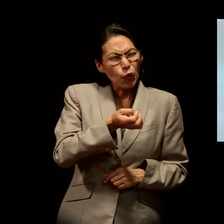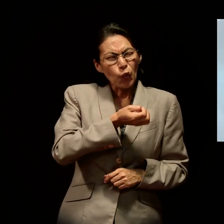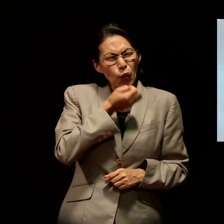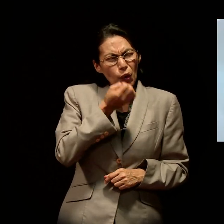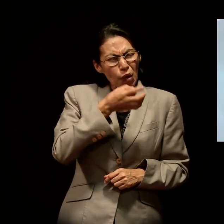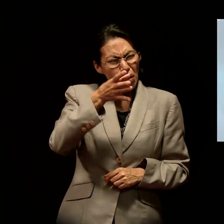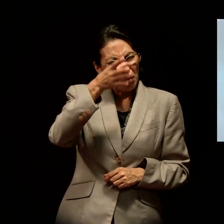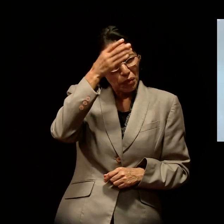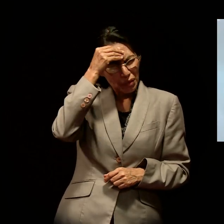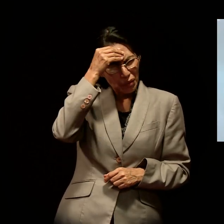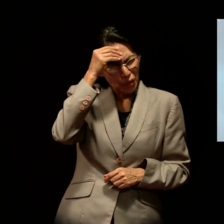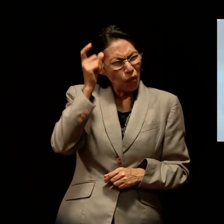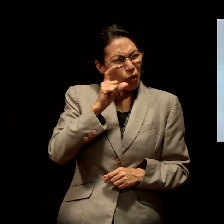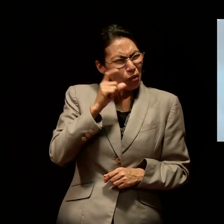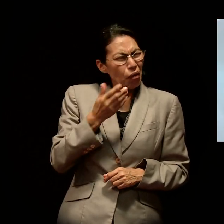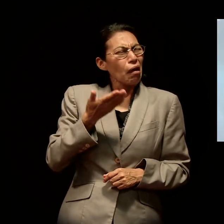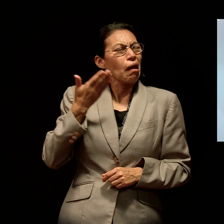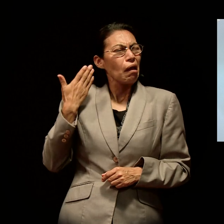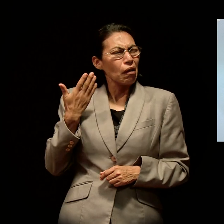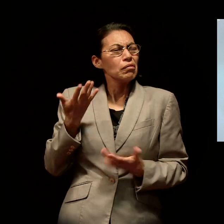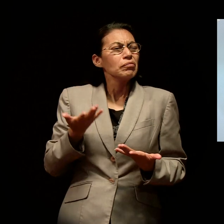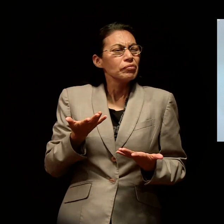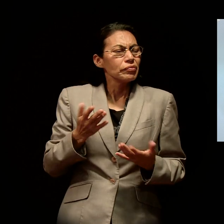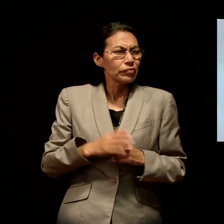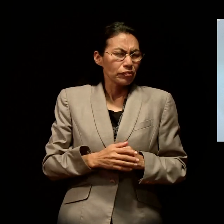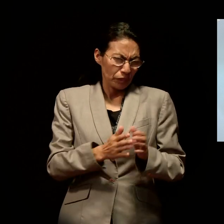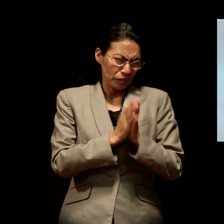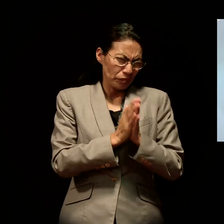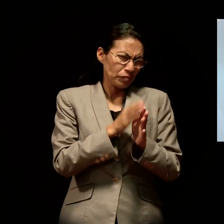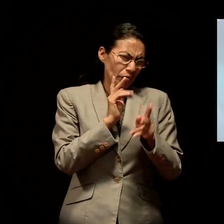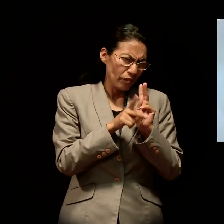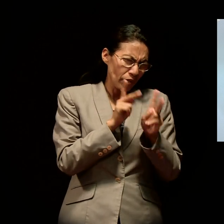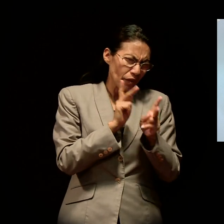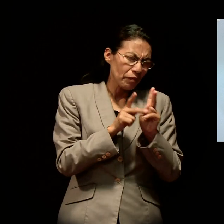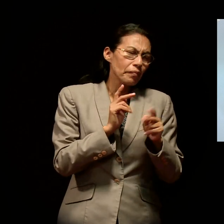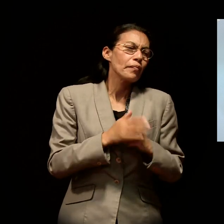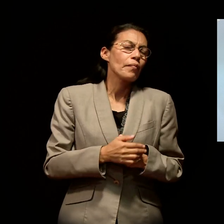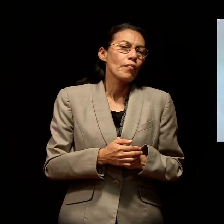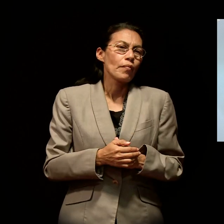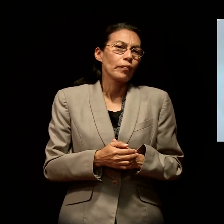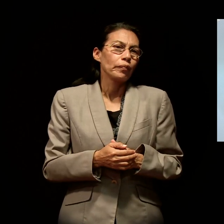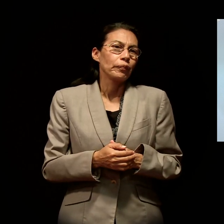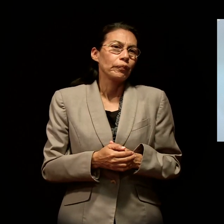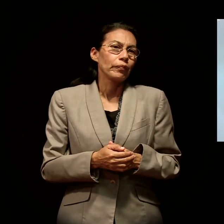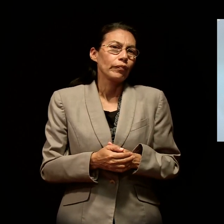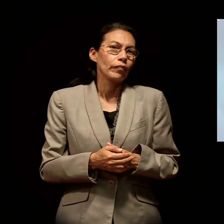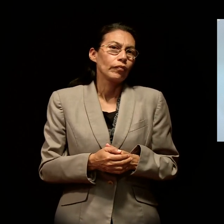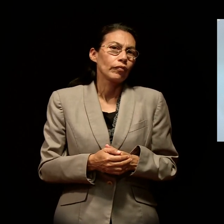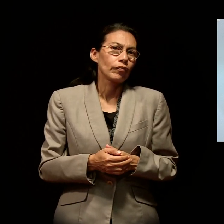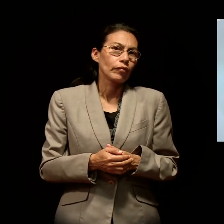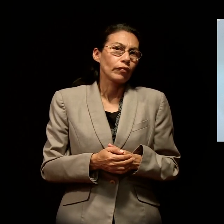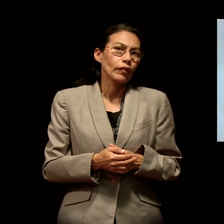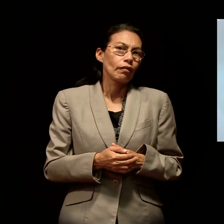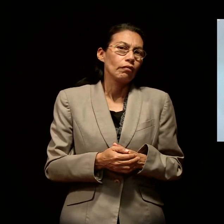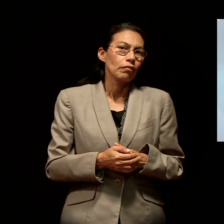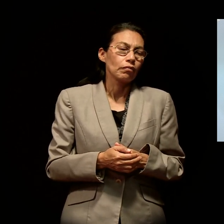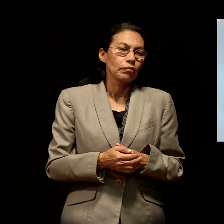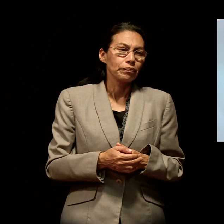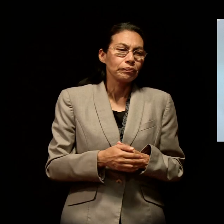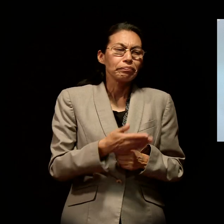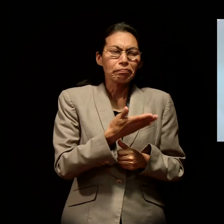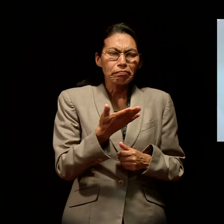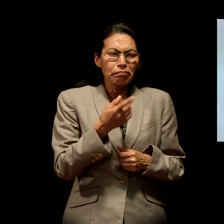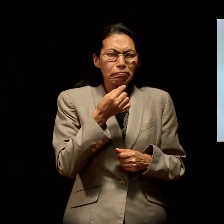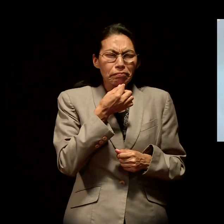usted dónde aprendió a orar Cómo aprendió a orar cuéntenos algo de de